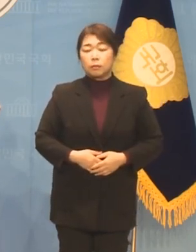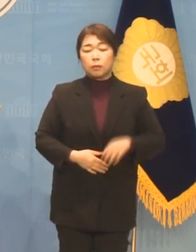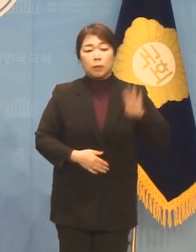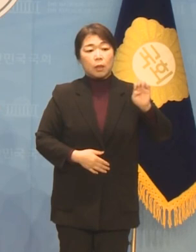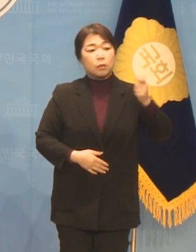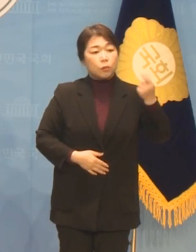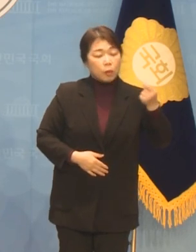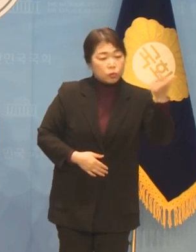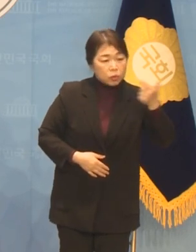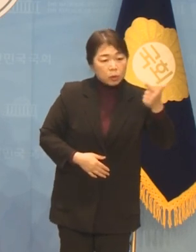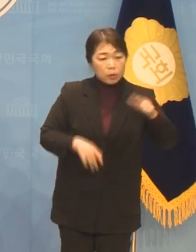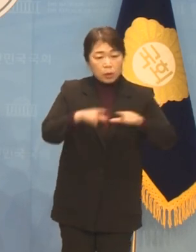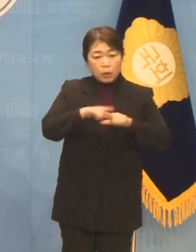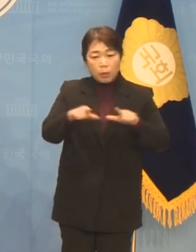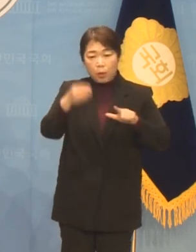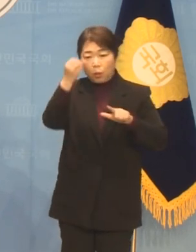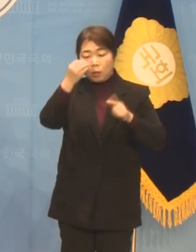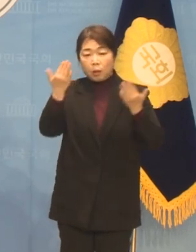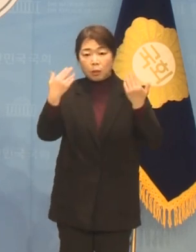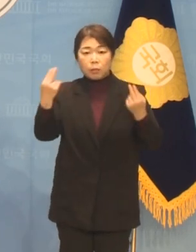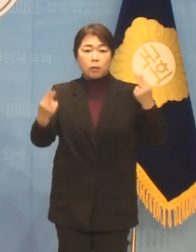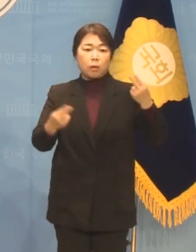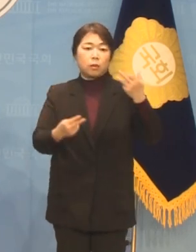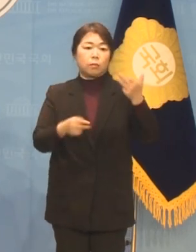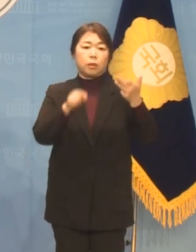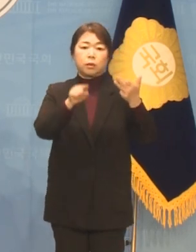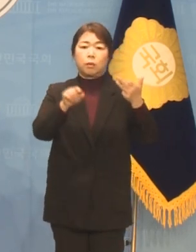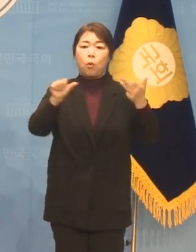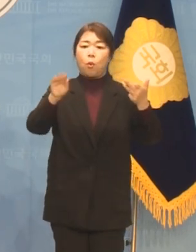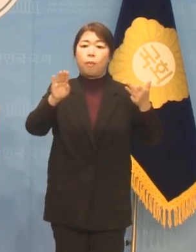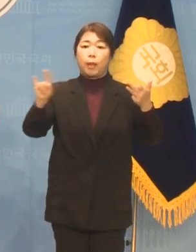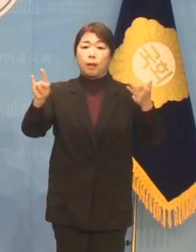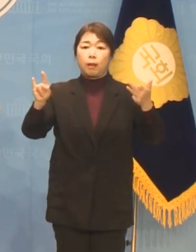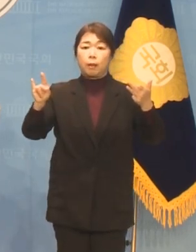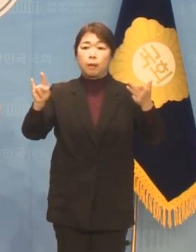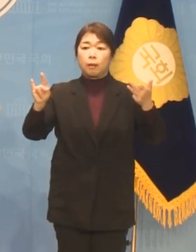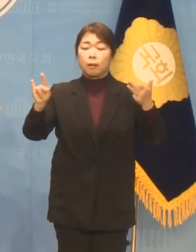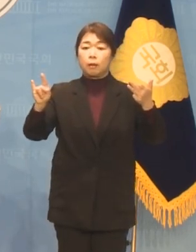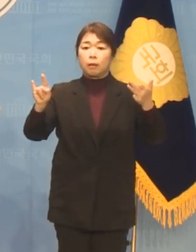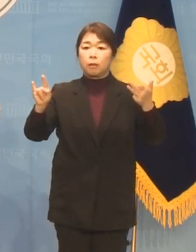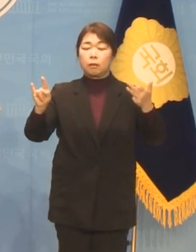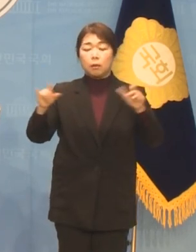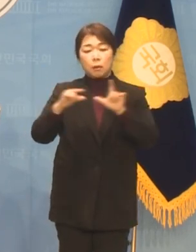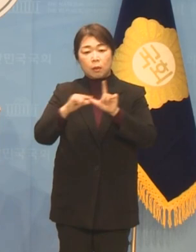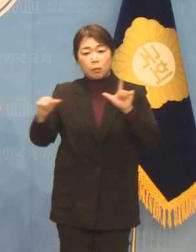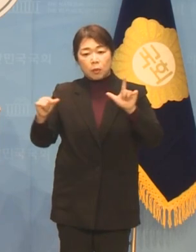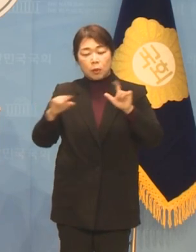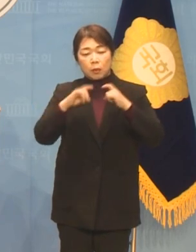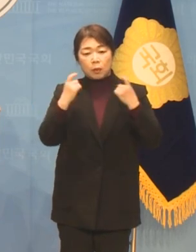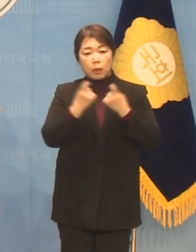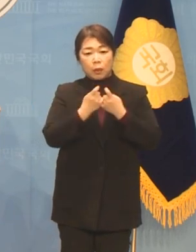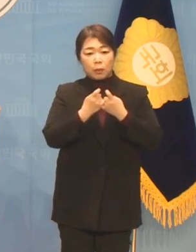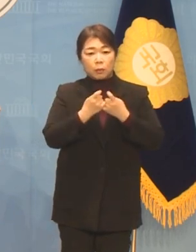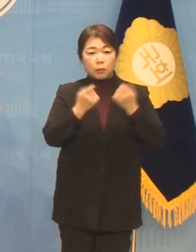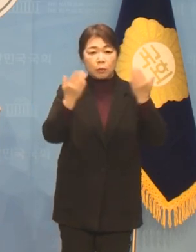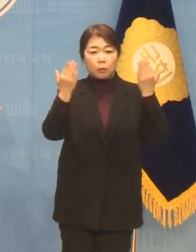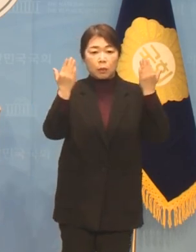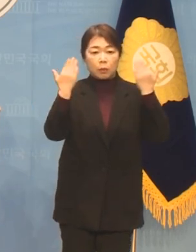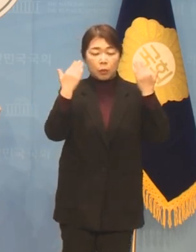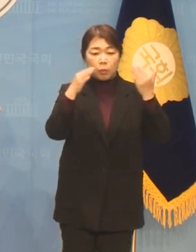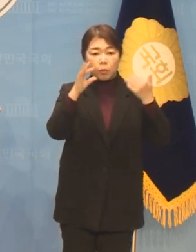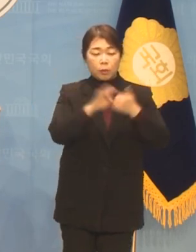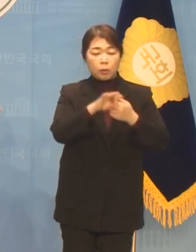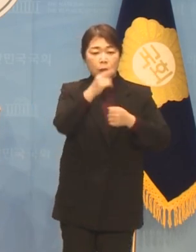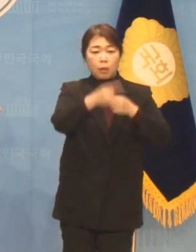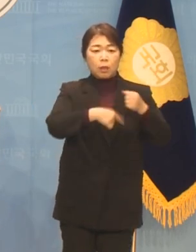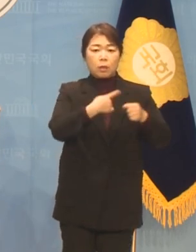46만 6천 원이 일반고에 비해 무려 18.5배나 됩니다. 일부 자사고의 경우에는 1년에